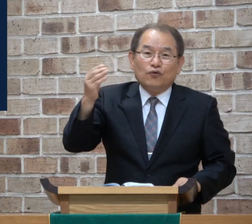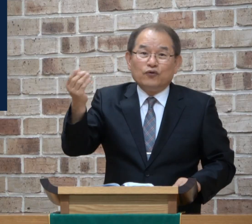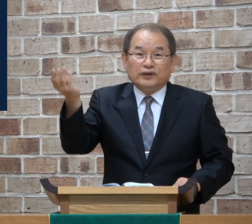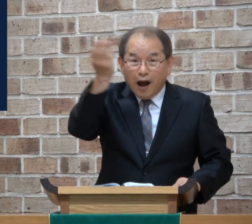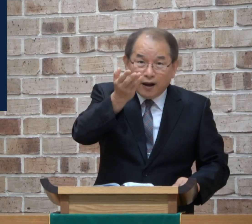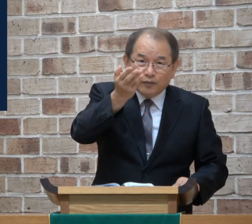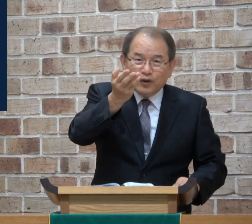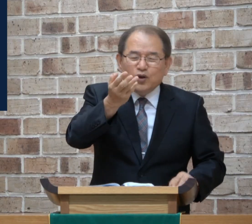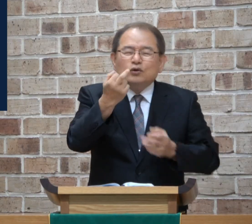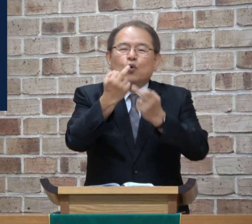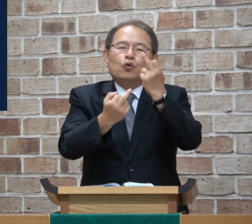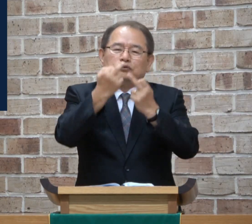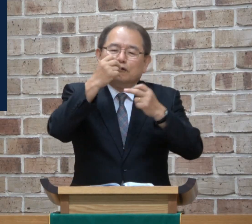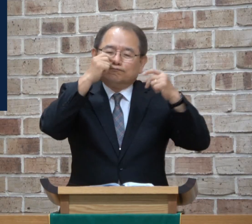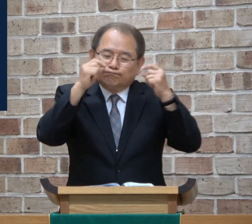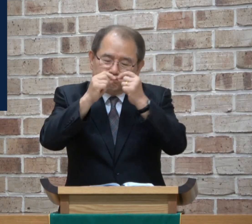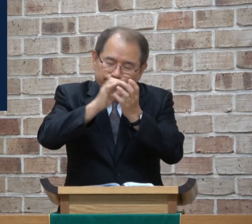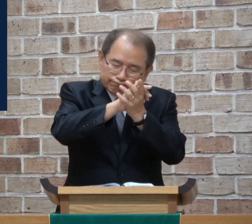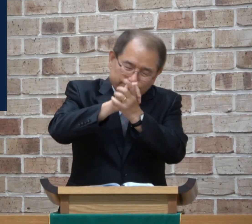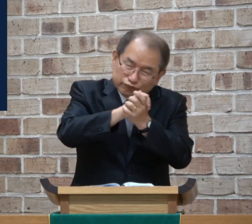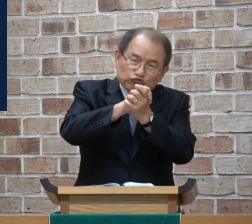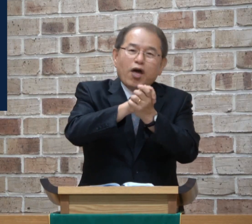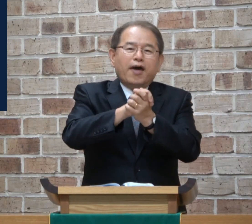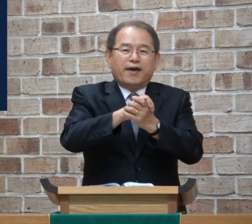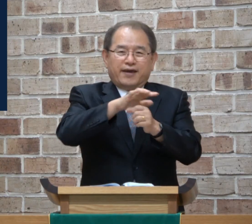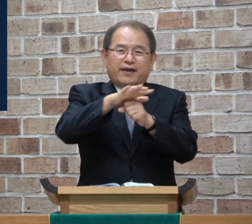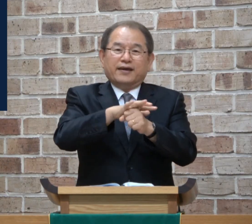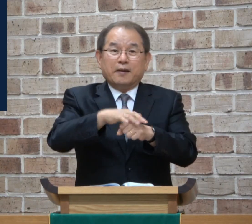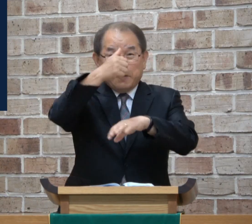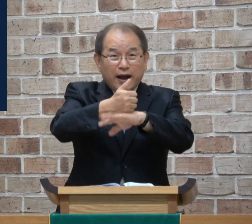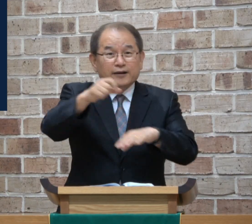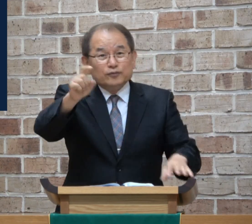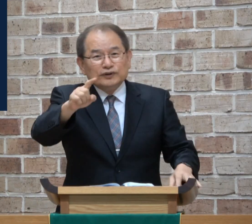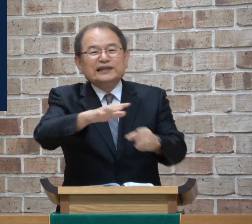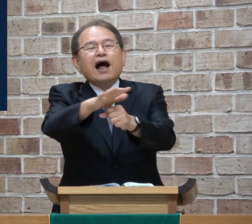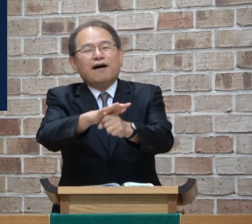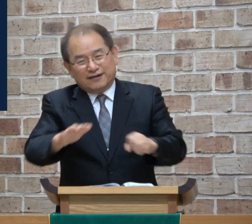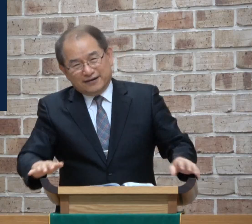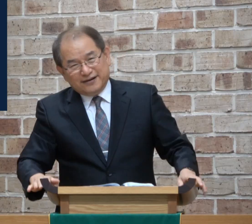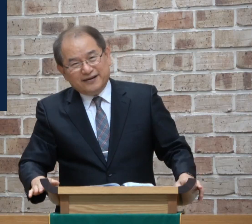그리고 인내 다음에 경건이 있습니다. 형제 간의 우애입니다. 마지막으로 사랑입니다.